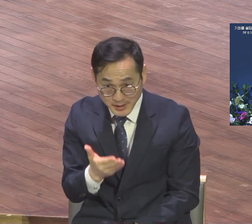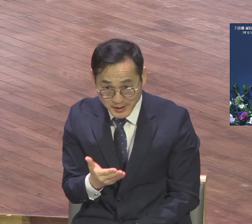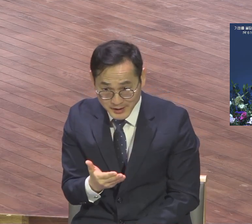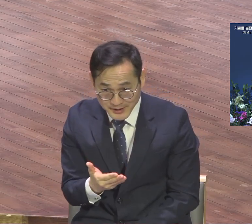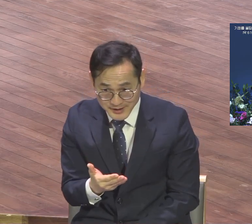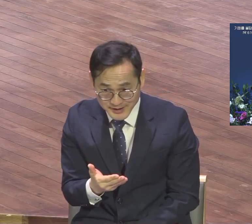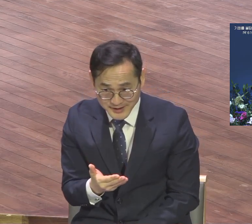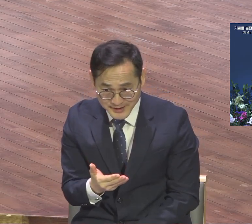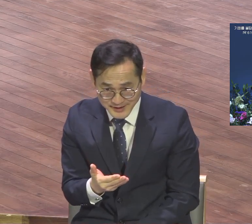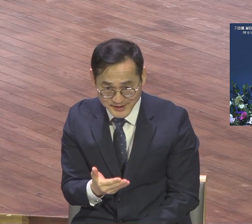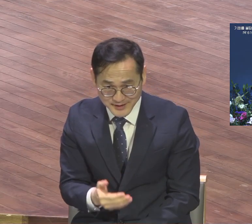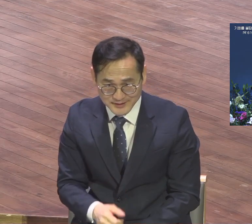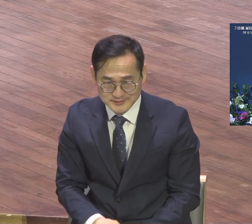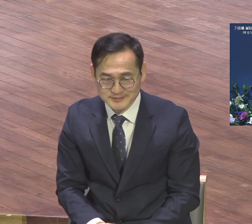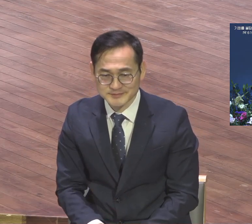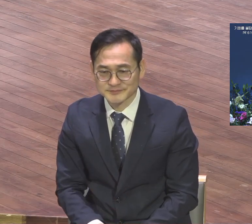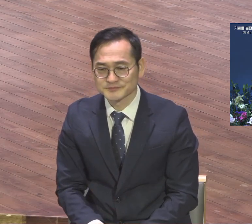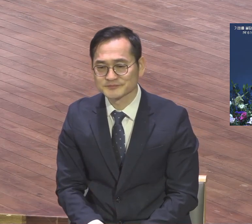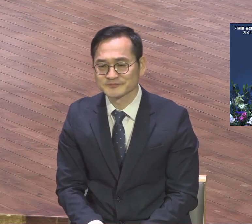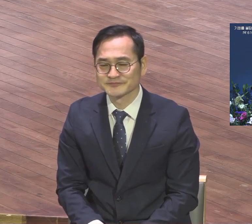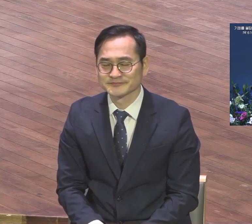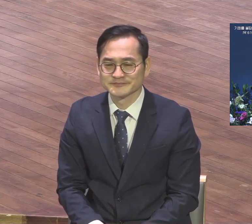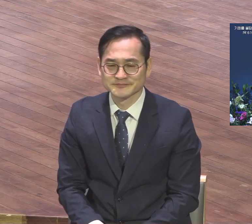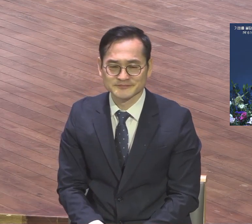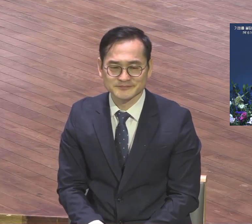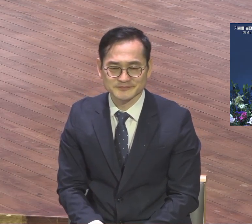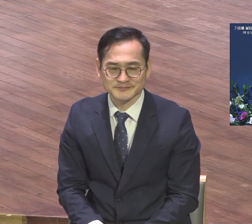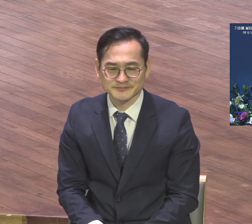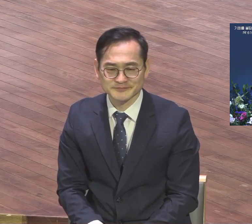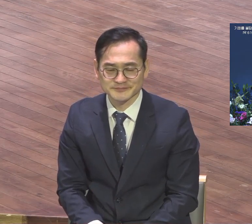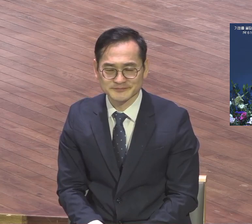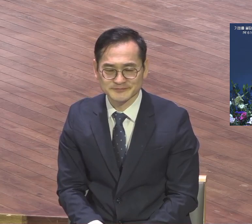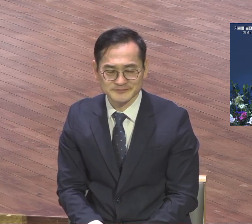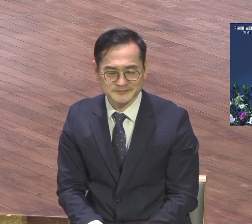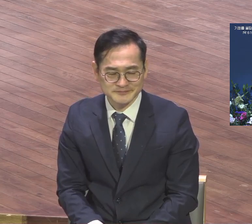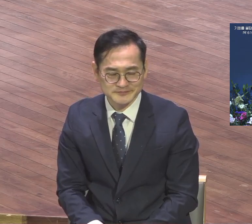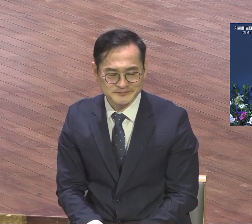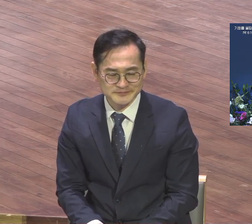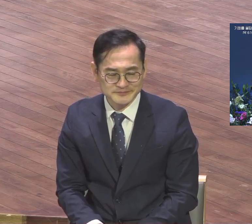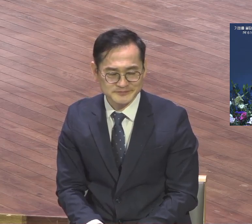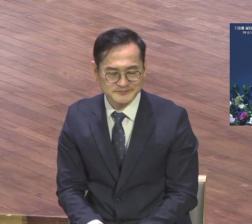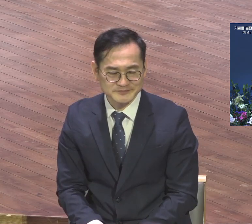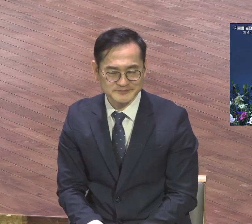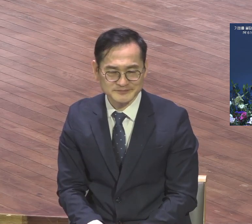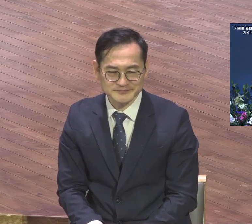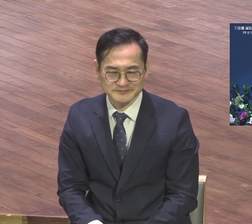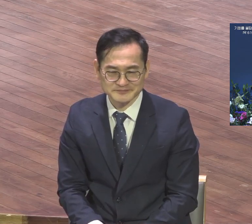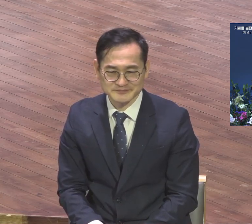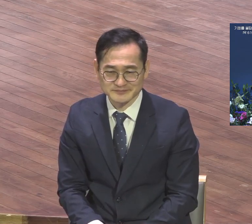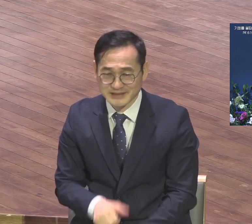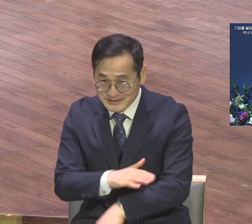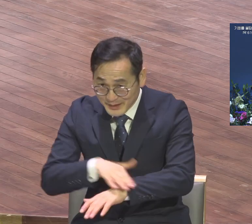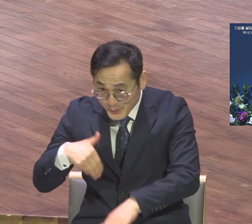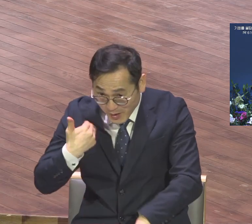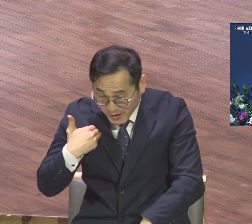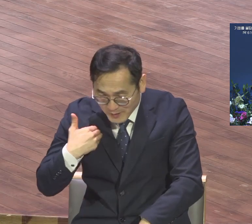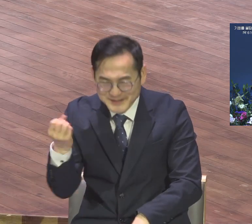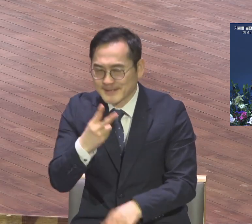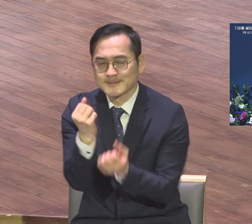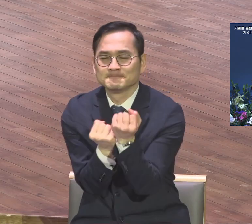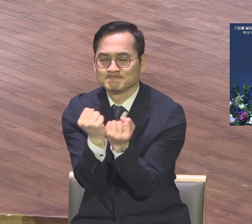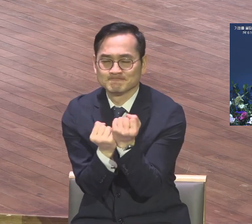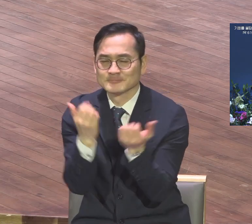그것을요 제가 명쾌하게 성경에 근거해서 답 줄 수 있도록 성경 구절 일곱 구절만